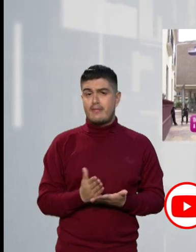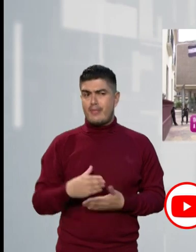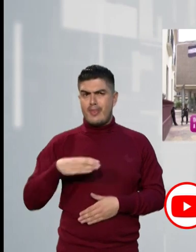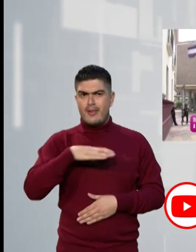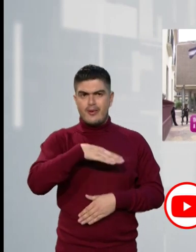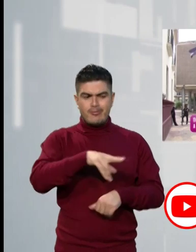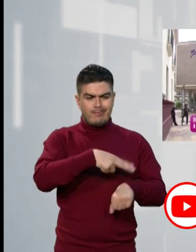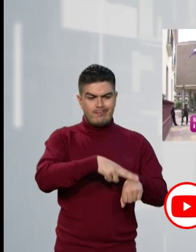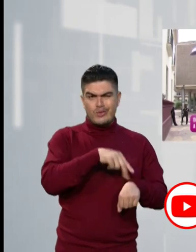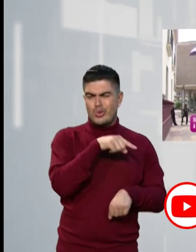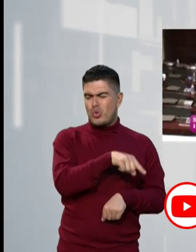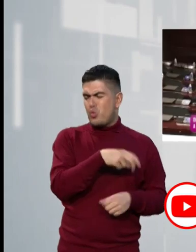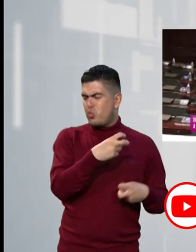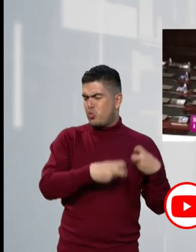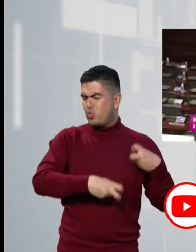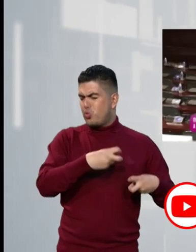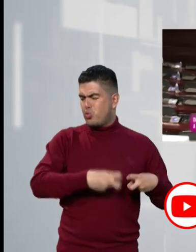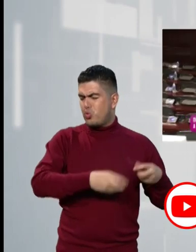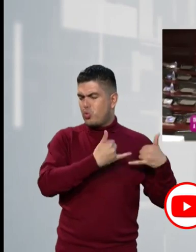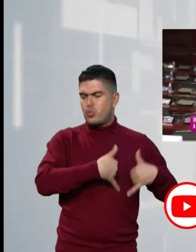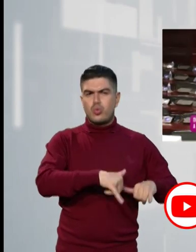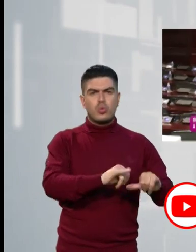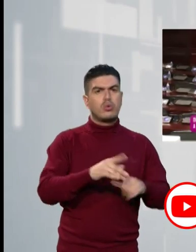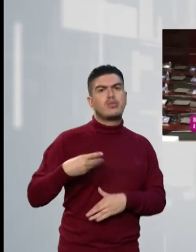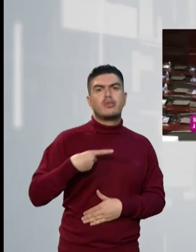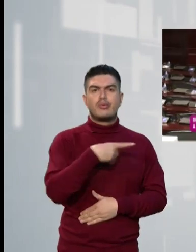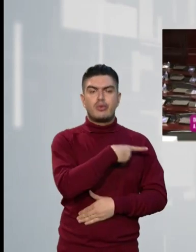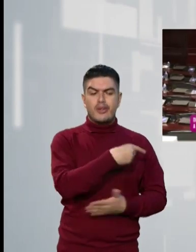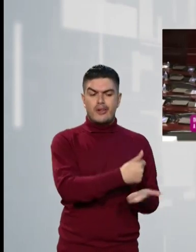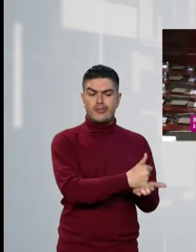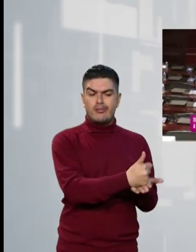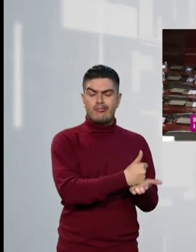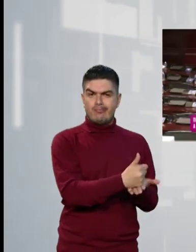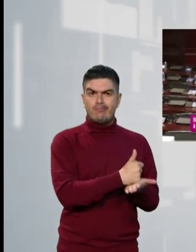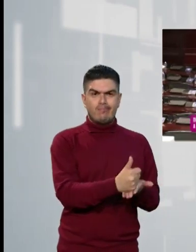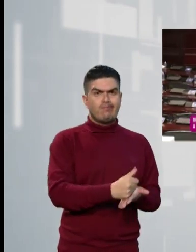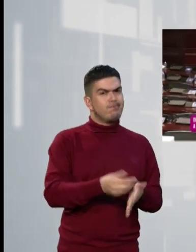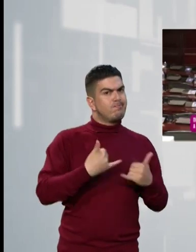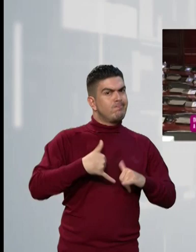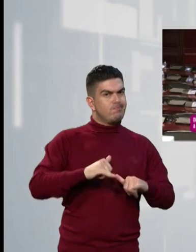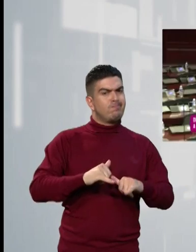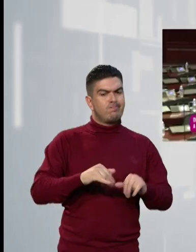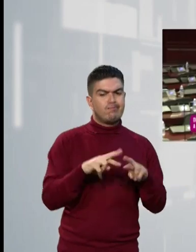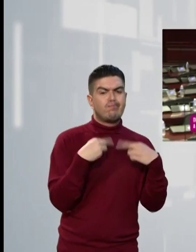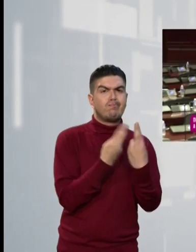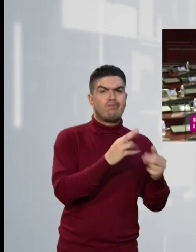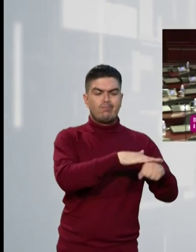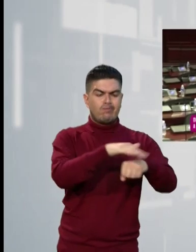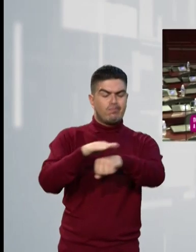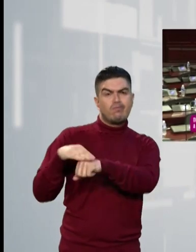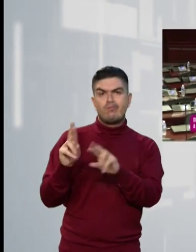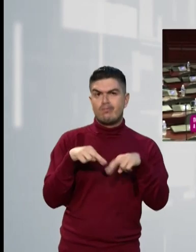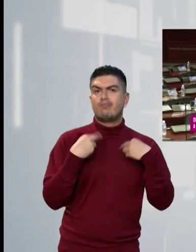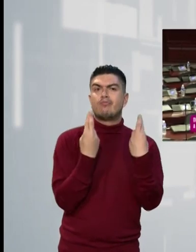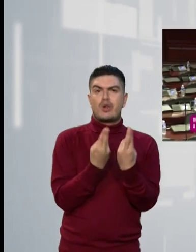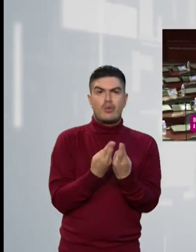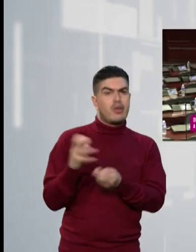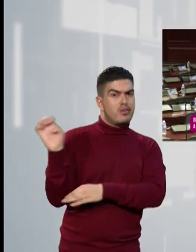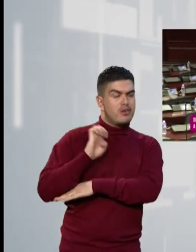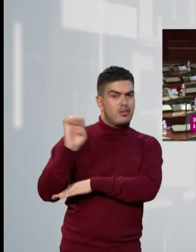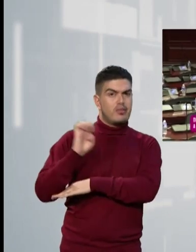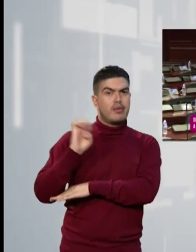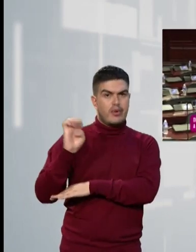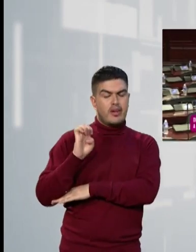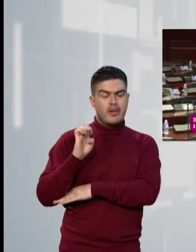Congreso Nacional sigue sin resolverse y la propuesta de los diputados de la oposición sigue firme al querer realizar una convocatoria para una sesión extraordinaria y